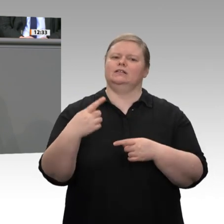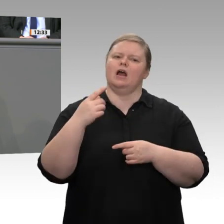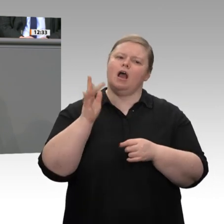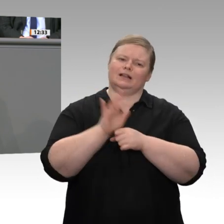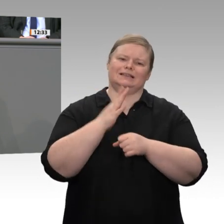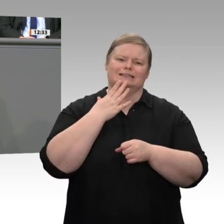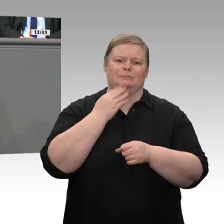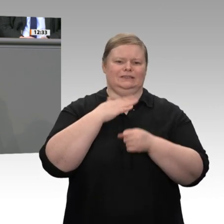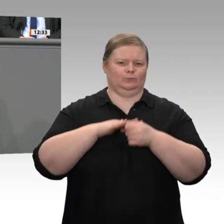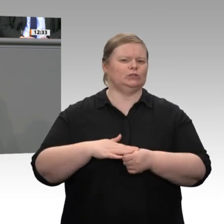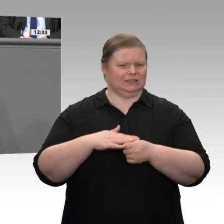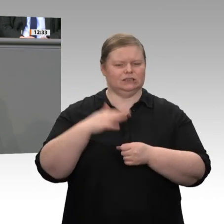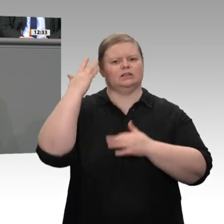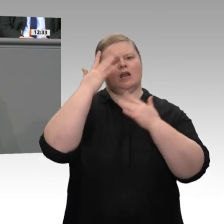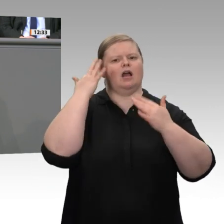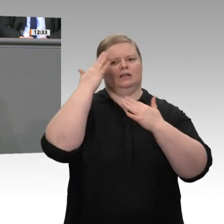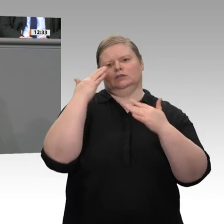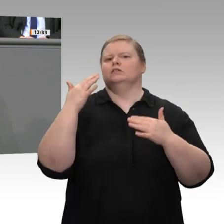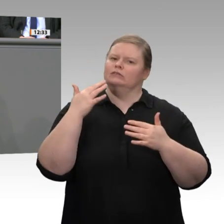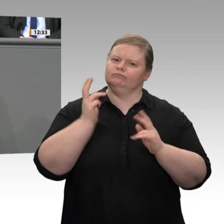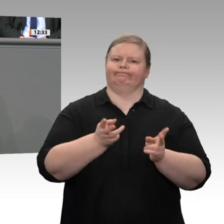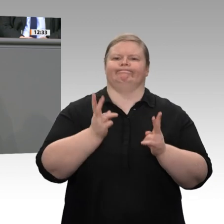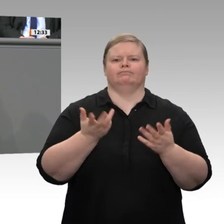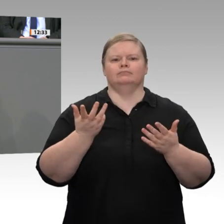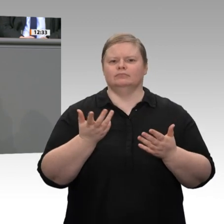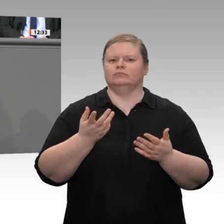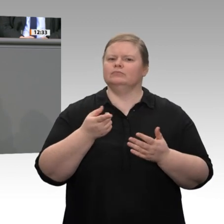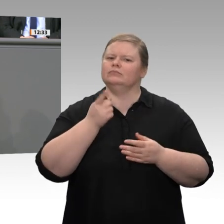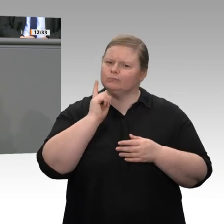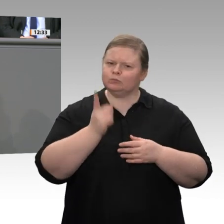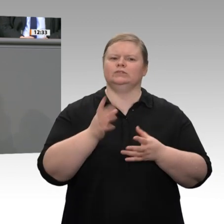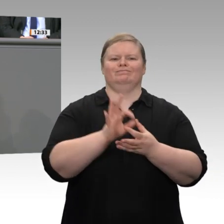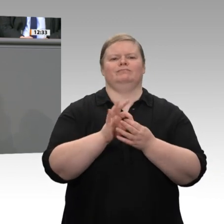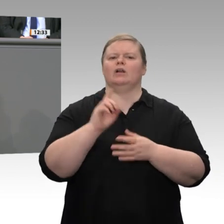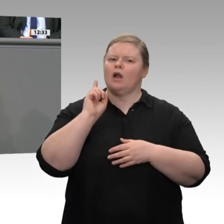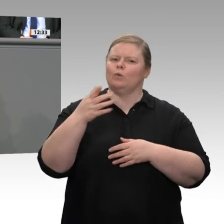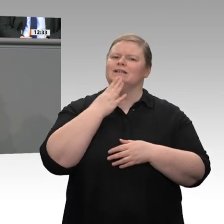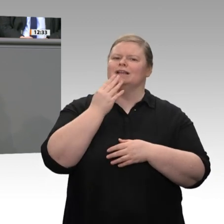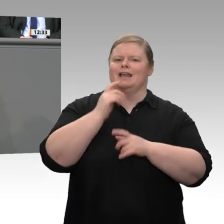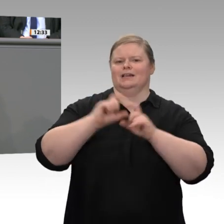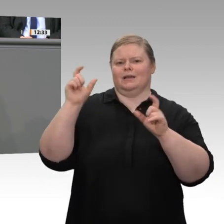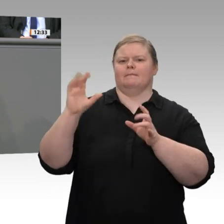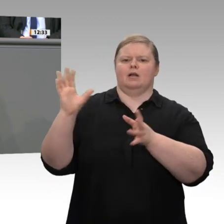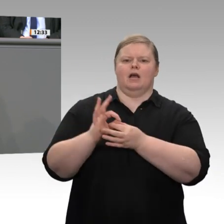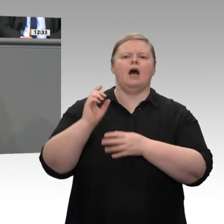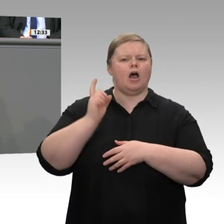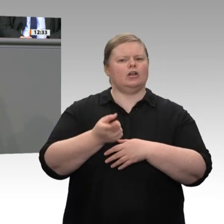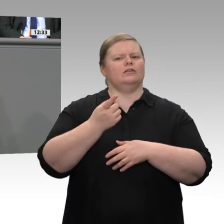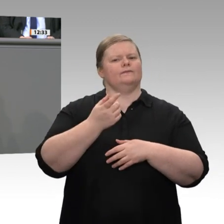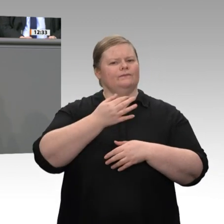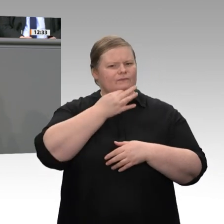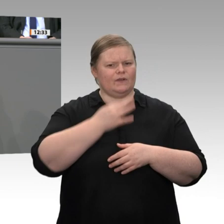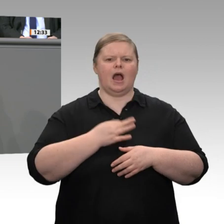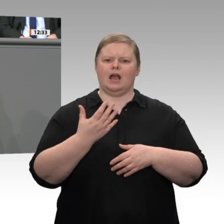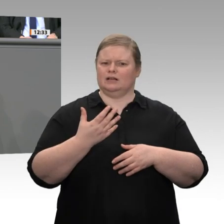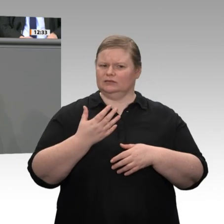Traumatisierungen der Vorfahren zu tun haben. Zitat Ende. Ich bin all denjenigen von Herzen dankbar, die sich entscheiden, in Deutschland, in unserem